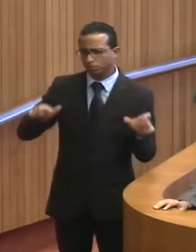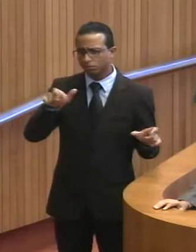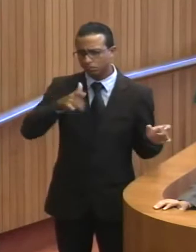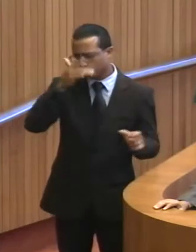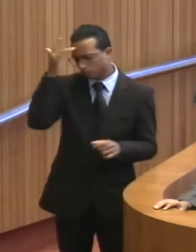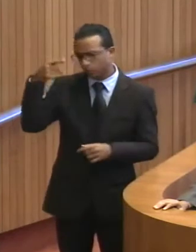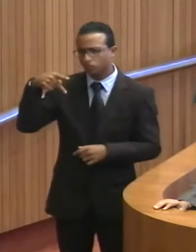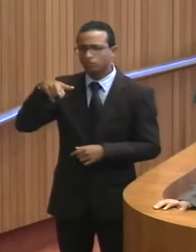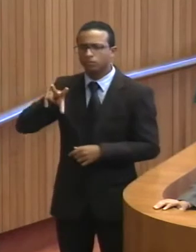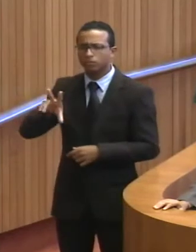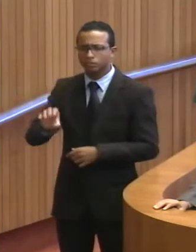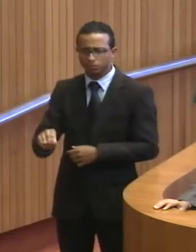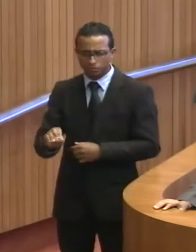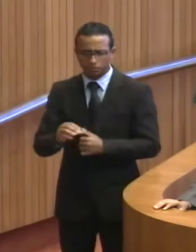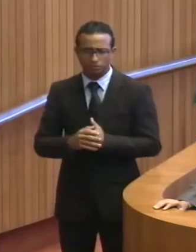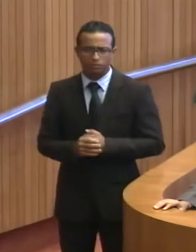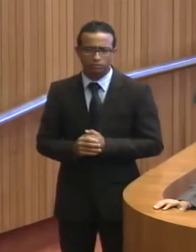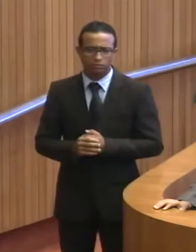do povo,